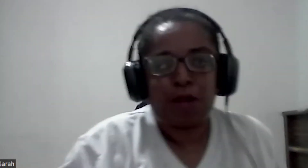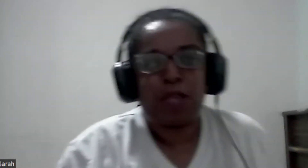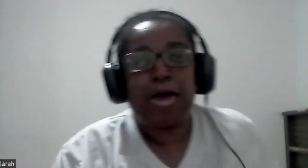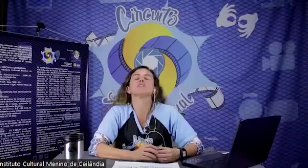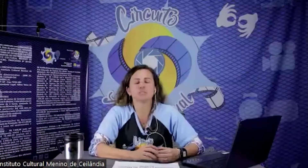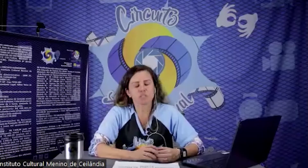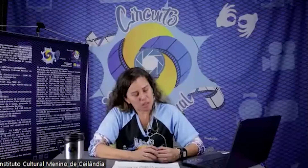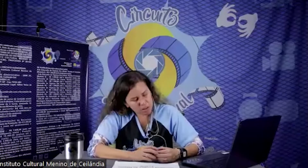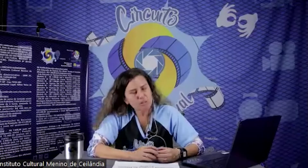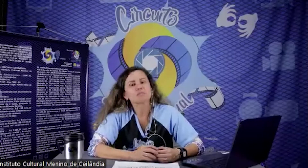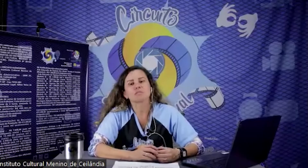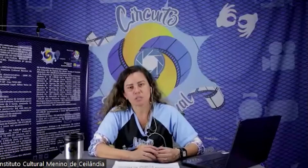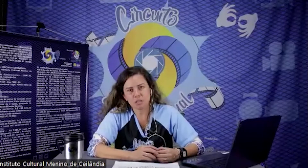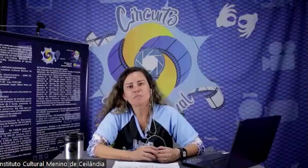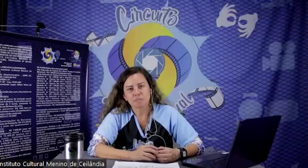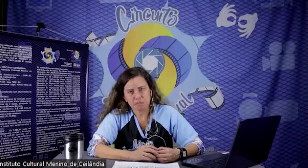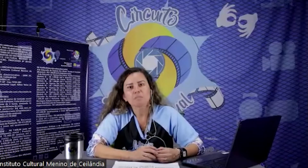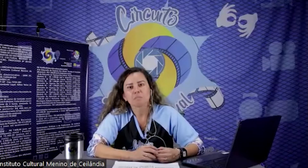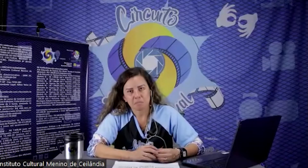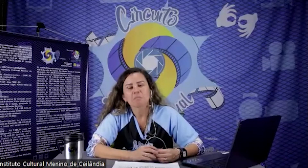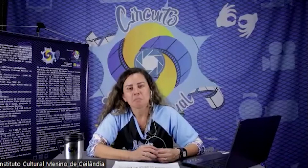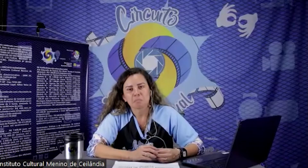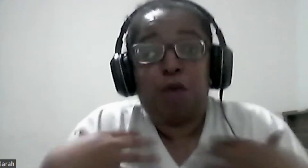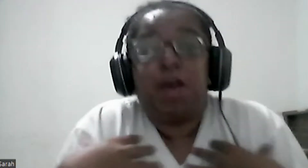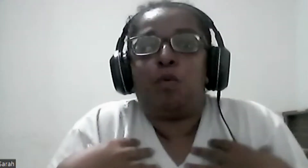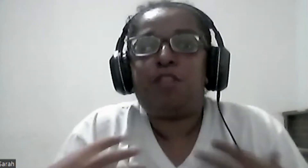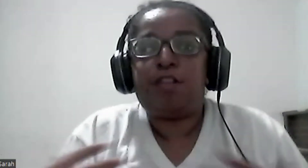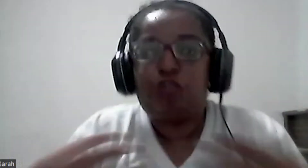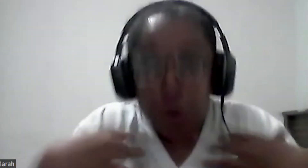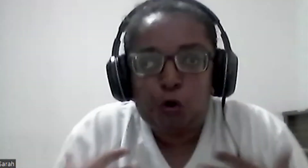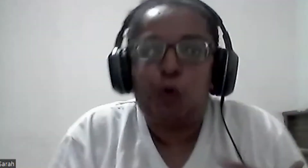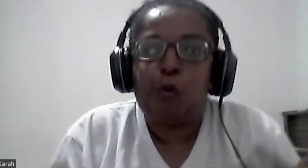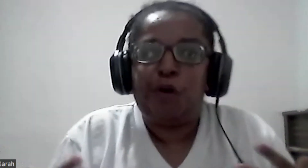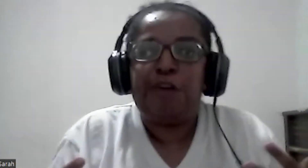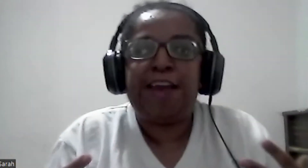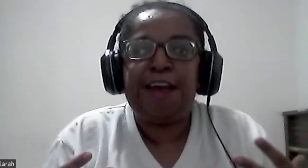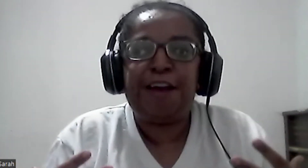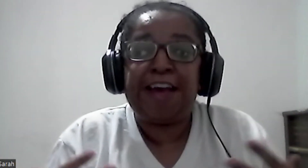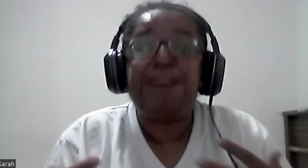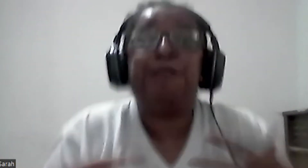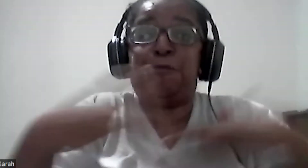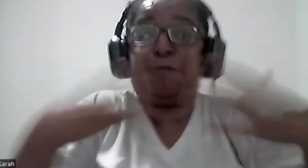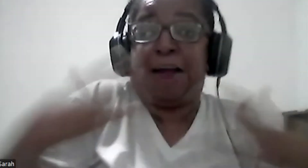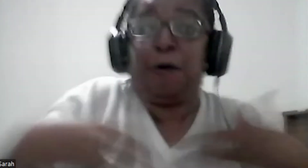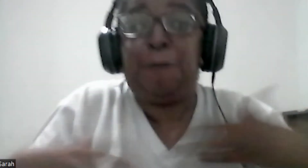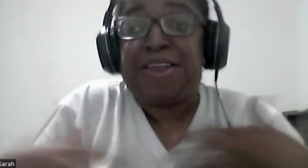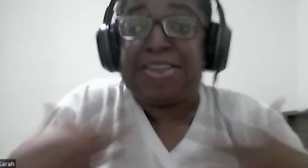Sim, sim. Aí quando viu eu, se chocou, né? Aí tá começando a